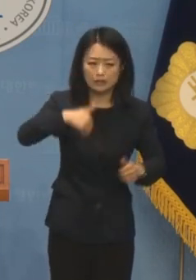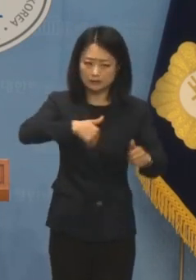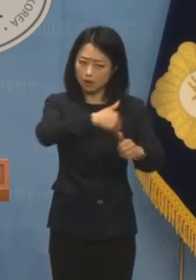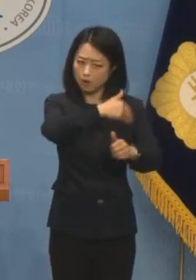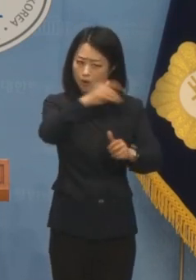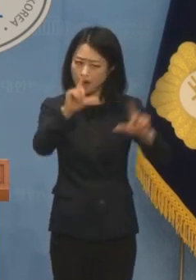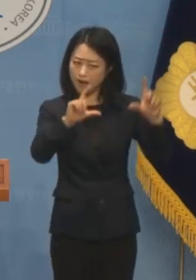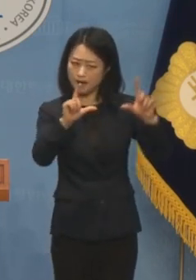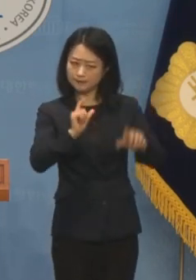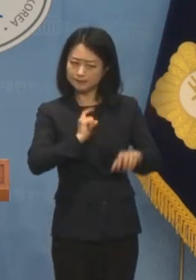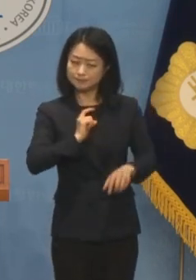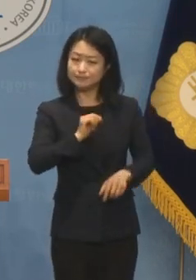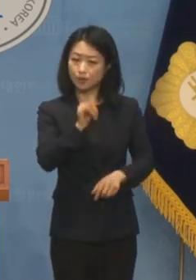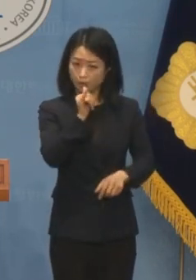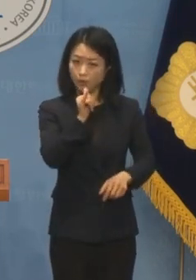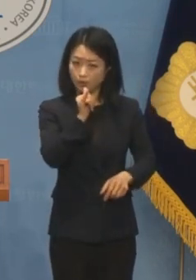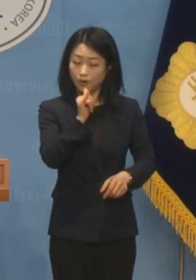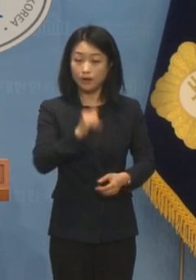증거입니다.